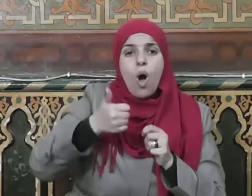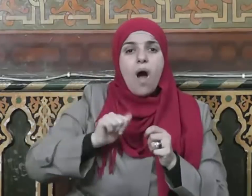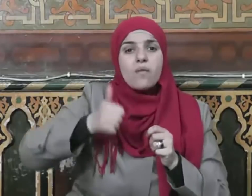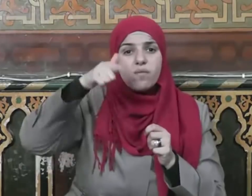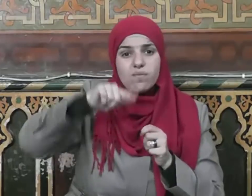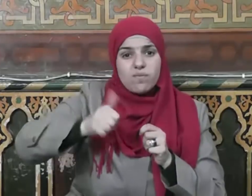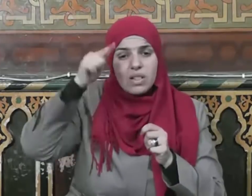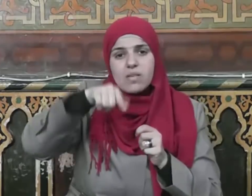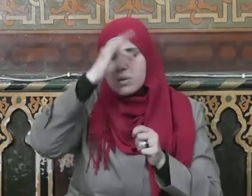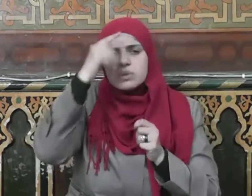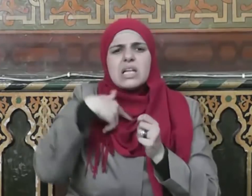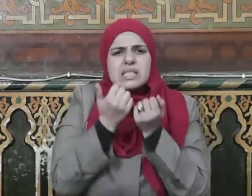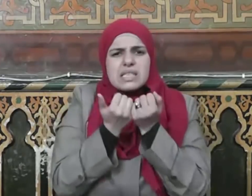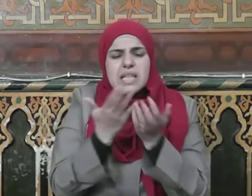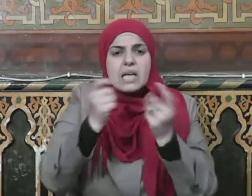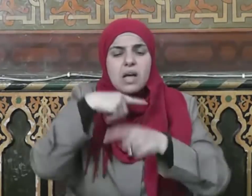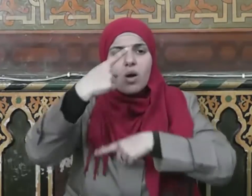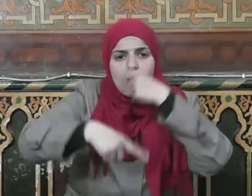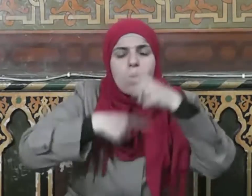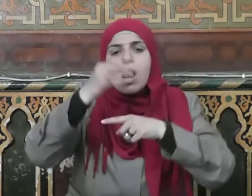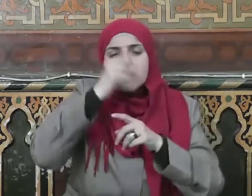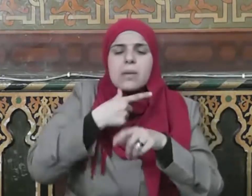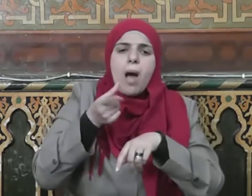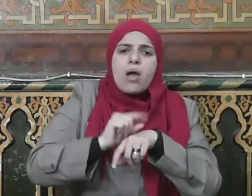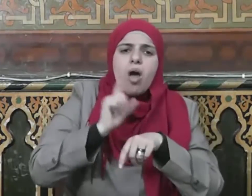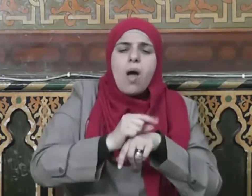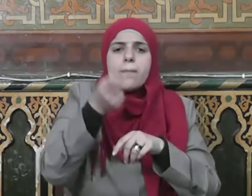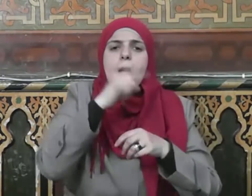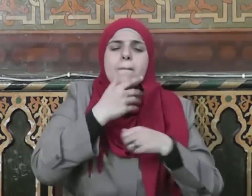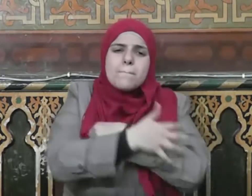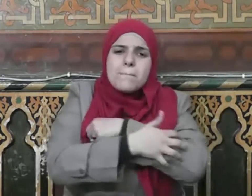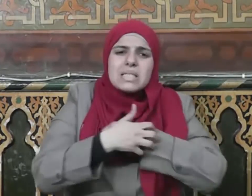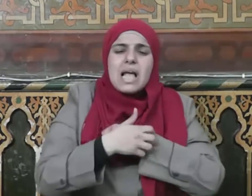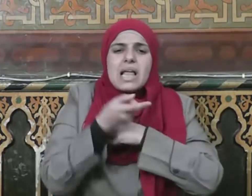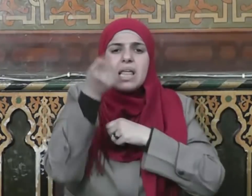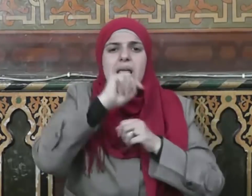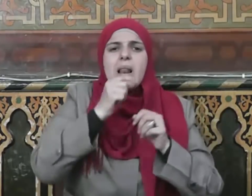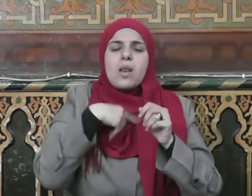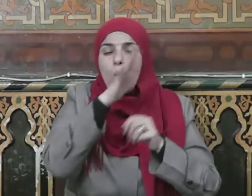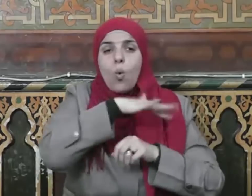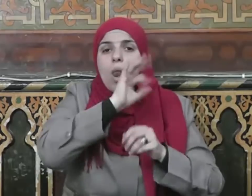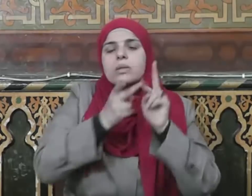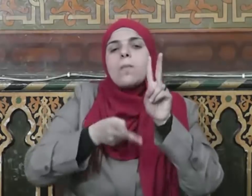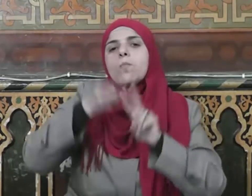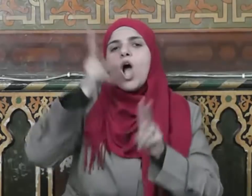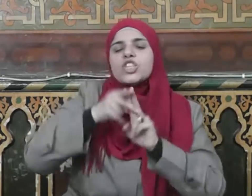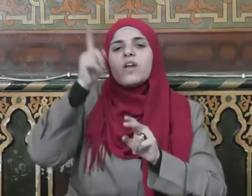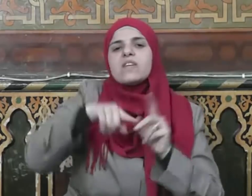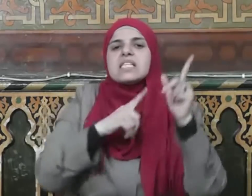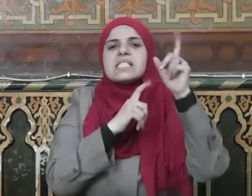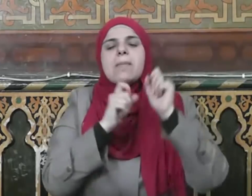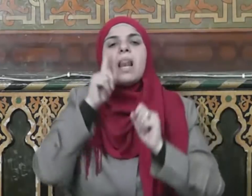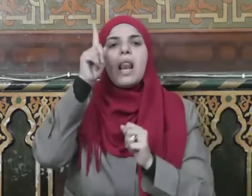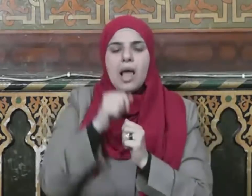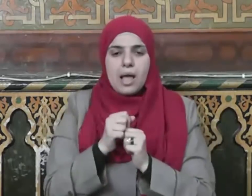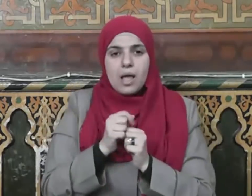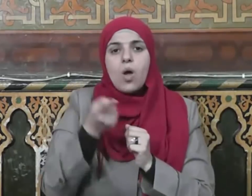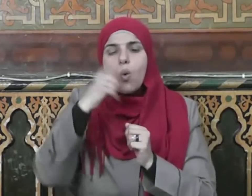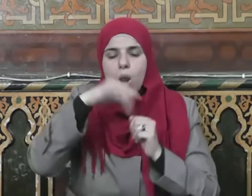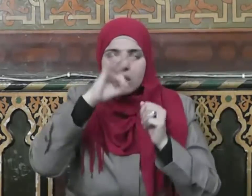والسعة أن يؤتوا أولي القربى والمساكين والمهاجرين في سبيل الله وليعفوا